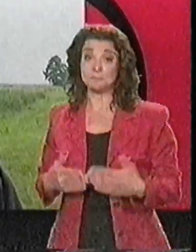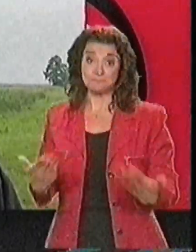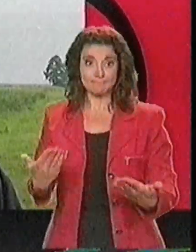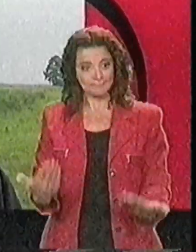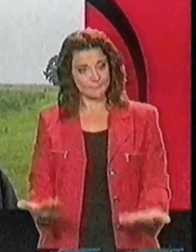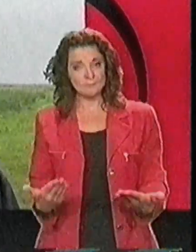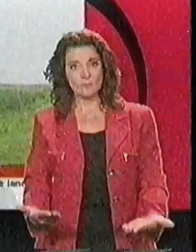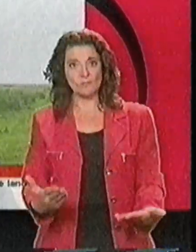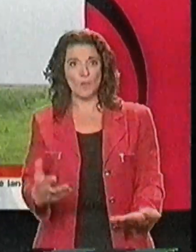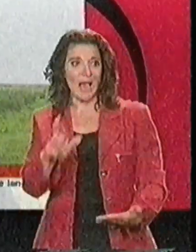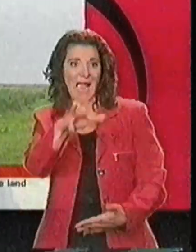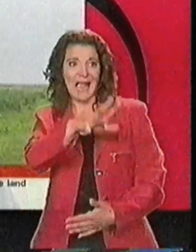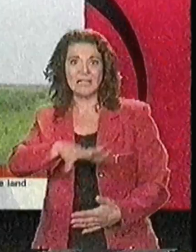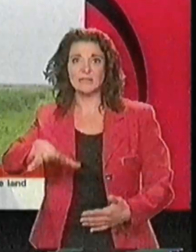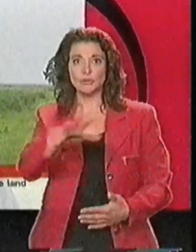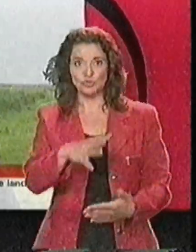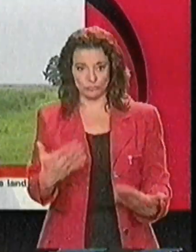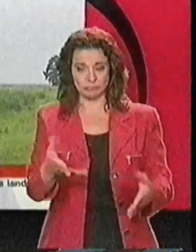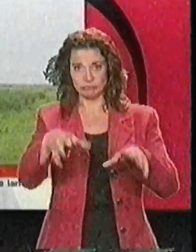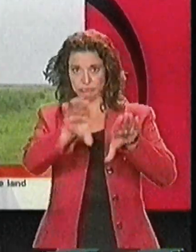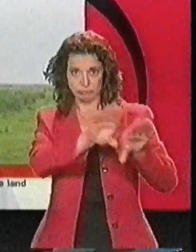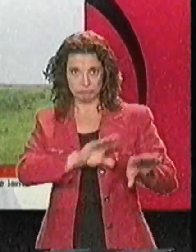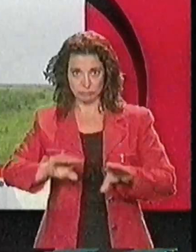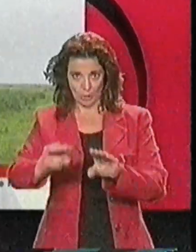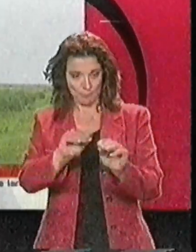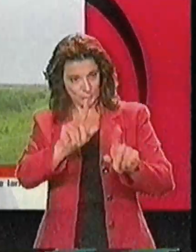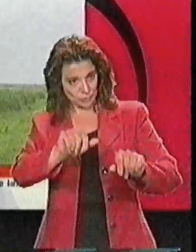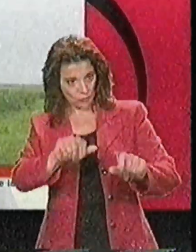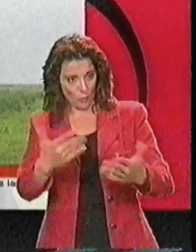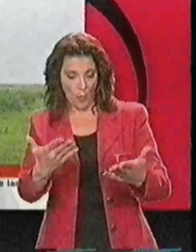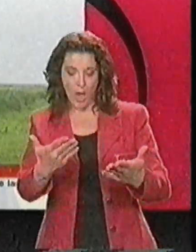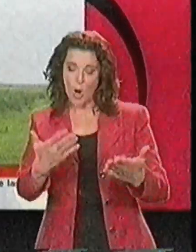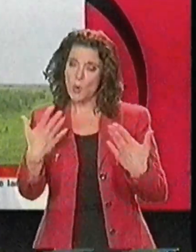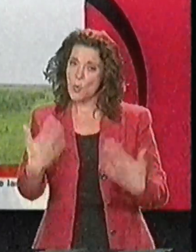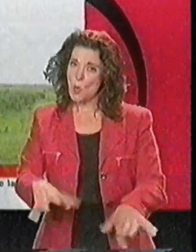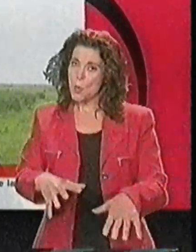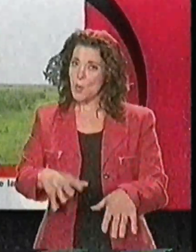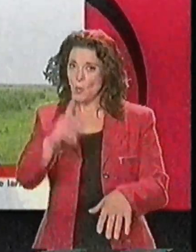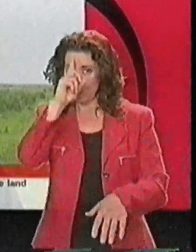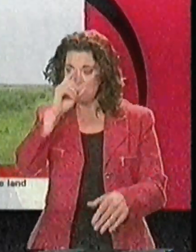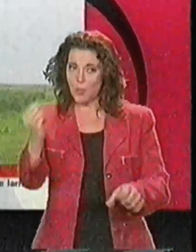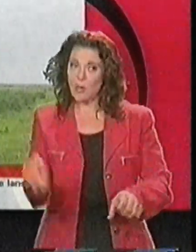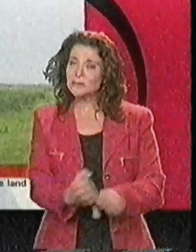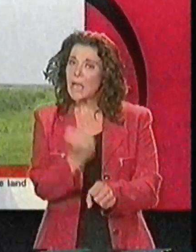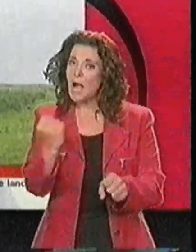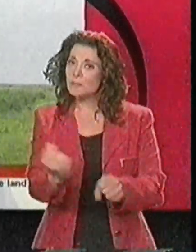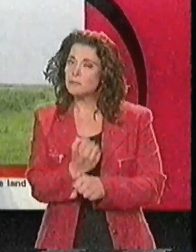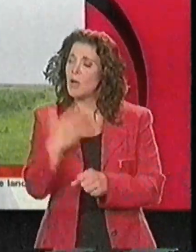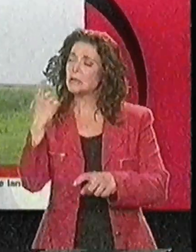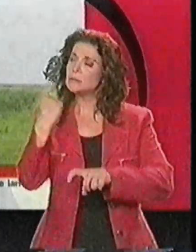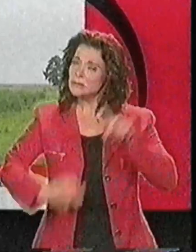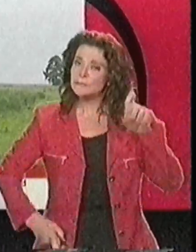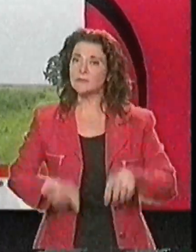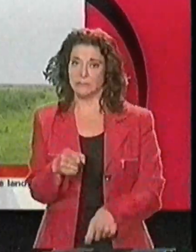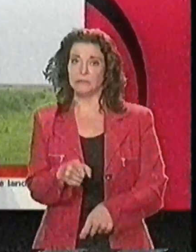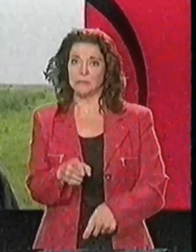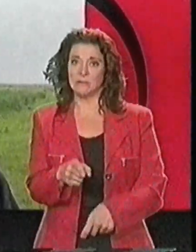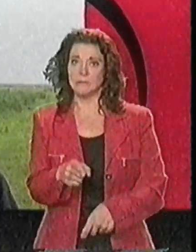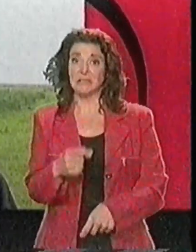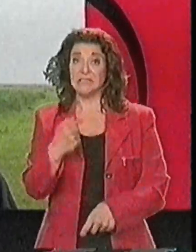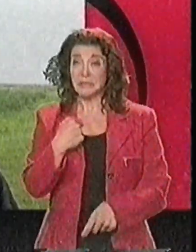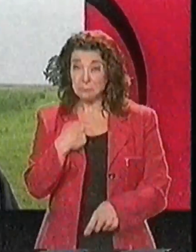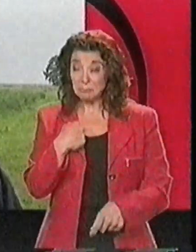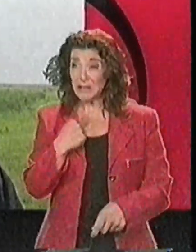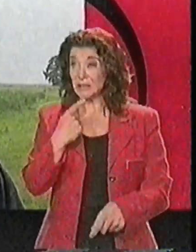Nous sommes dans une région où pour l'instant nous avons une situation très difficile sur le marché de l'emploi. Mais je ne pense pas que nous pouvons aller